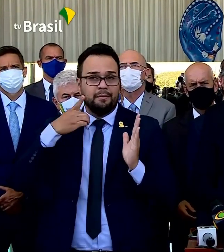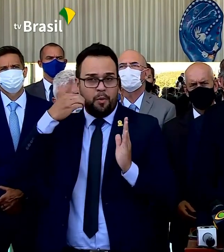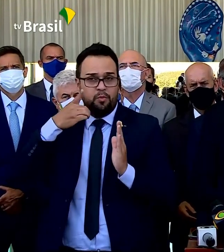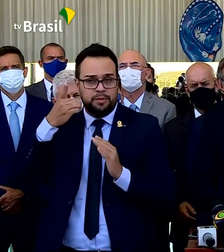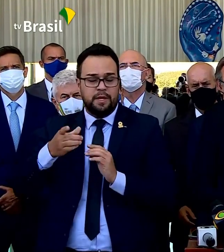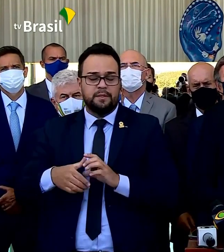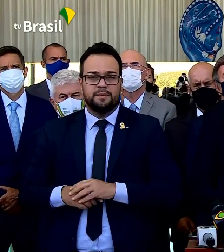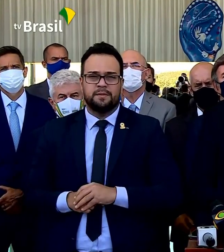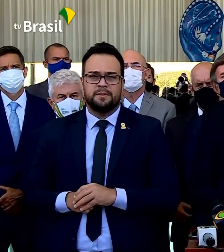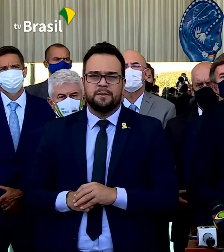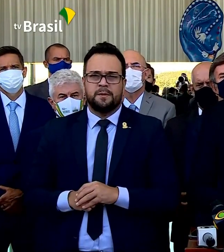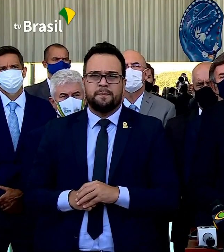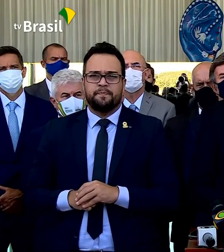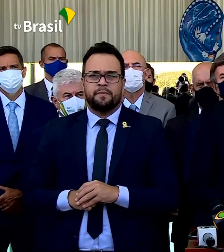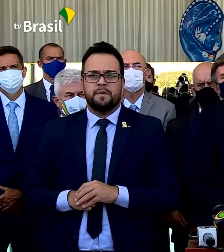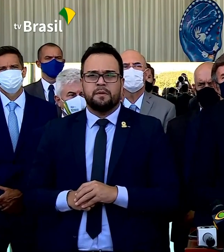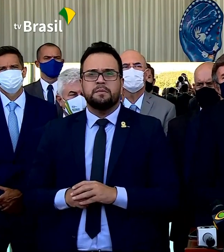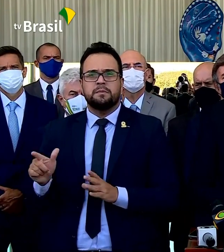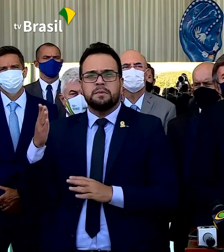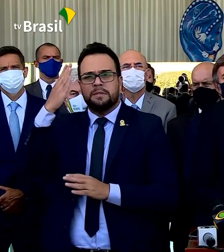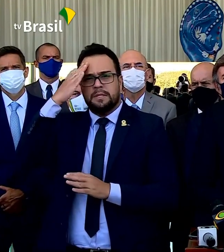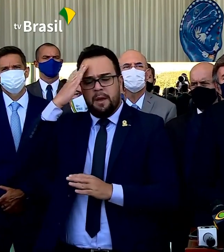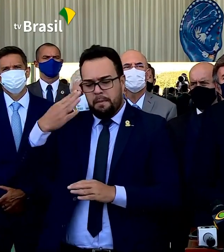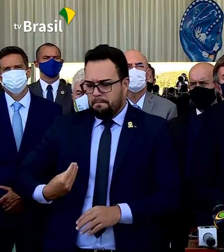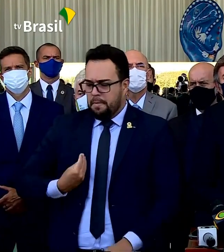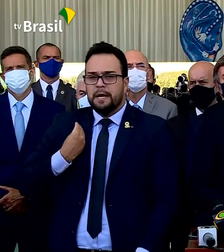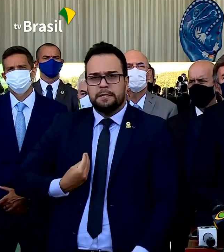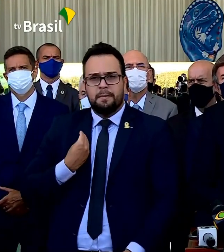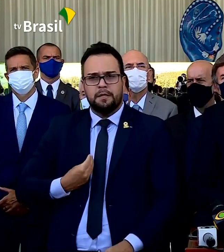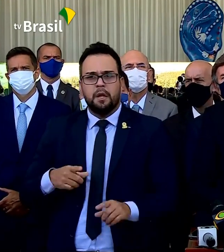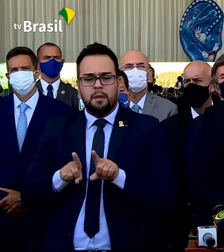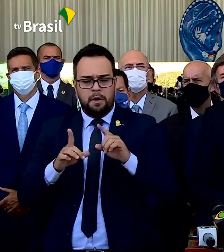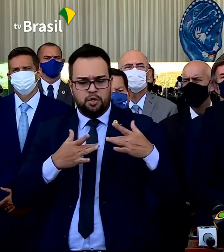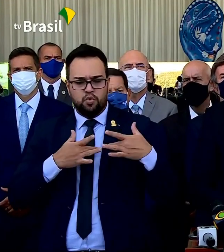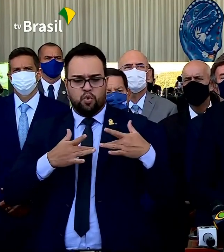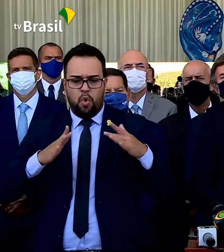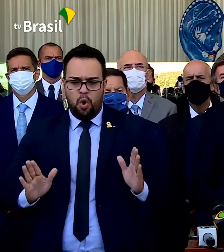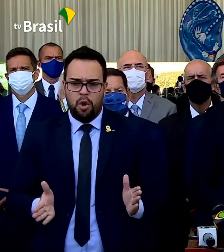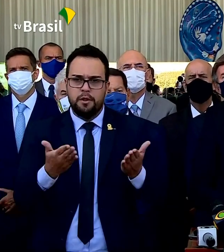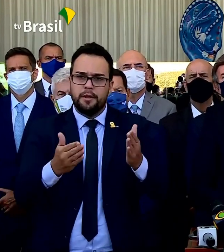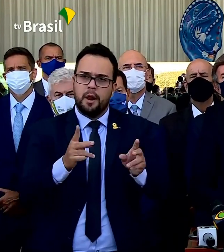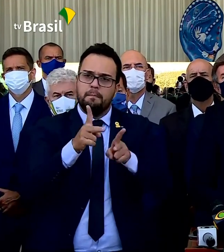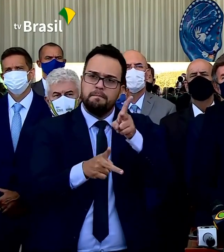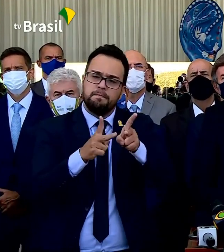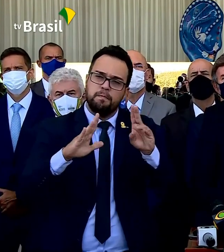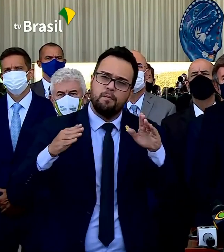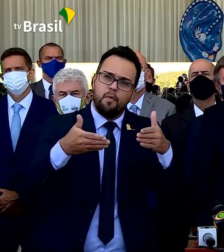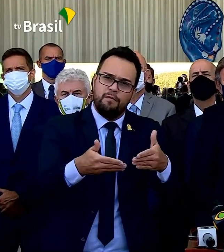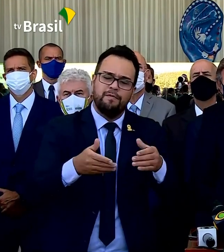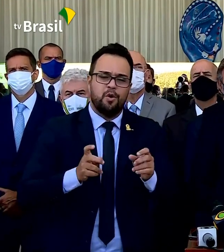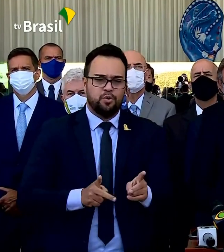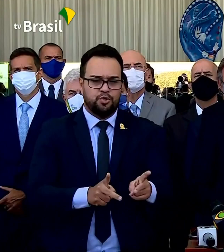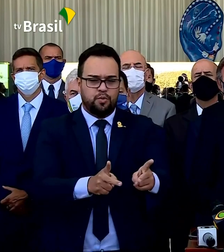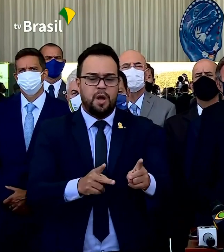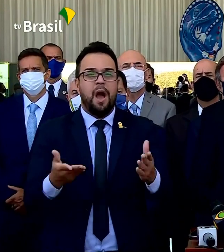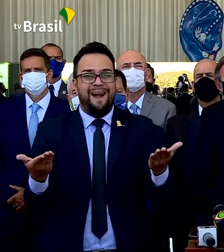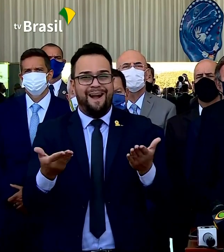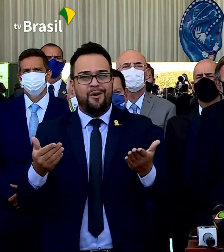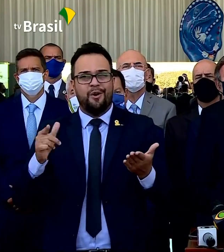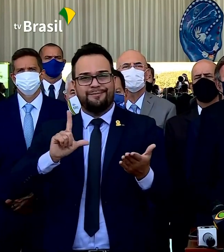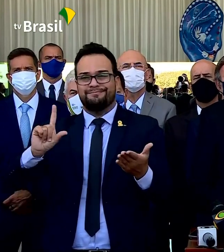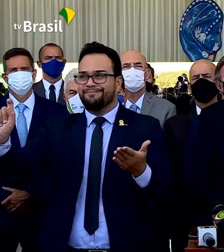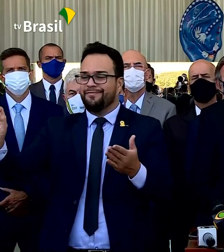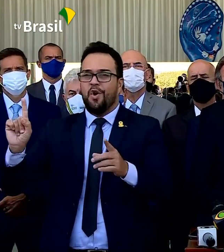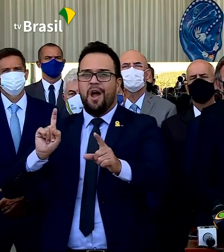comportamento muito ativo, participativo e solidário ao povo brasileiro, e continuará tendo. Saio daqui para uma reunião